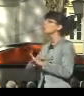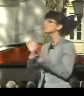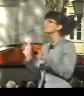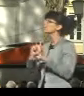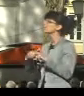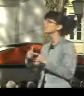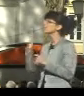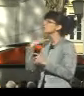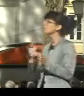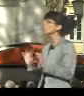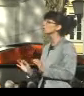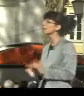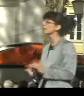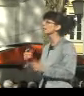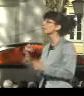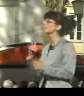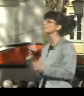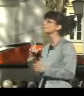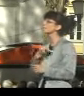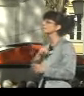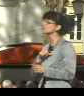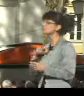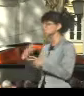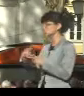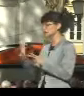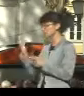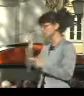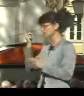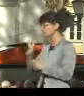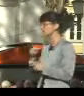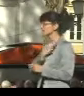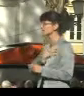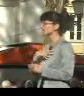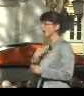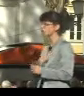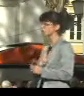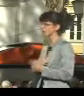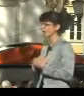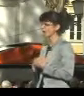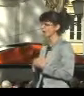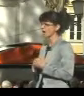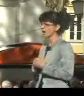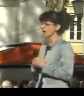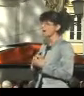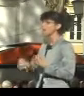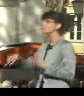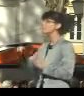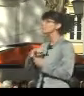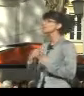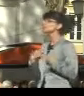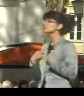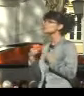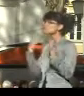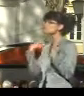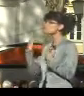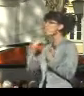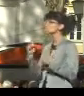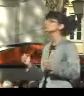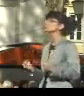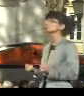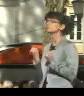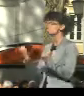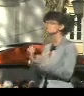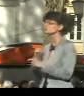so urejale policije države Slovenije in Hrvaške. Mi sicer smo težko delali